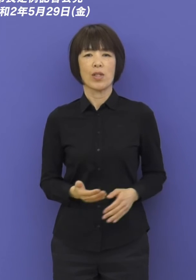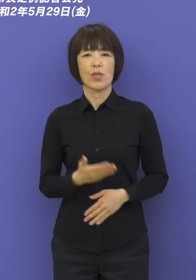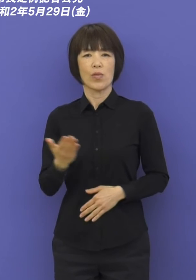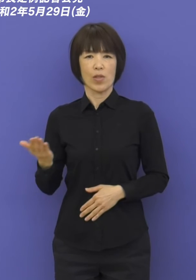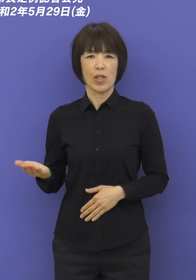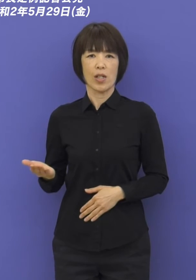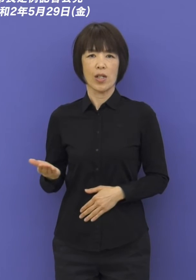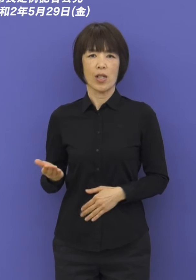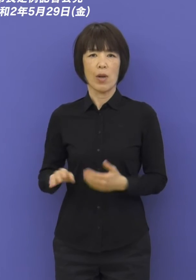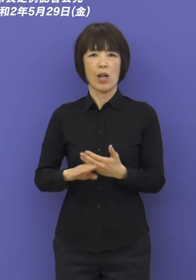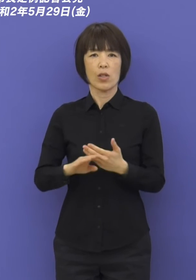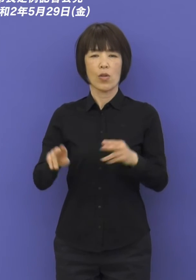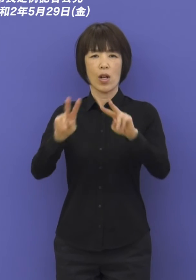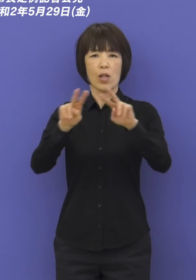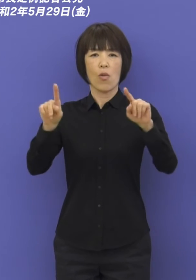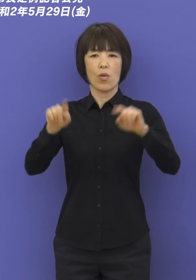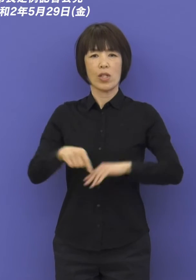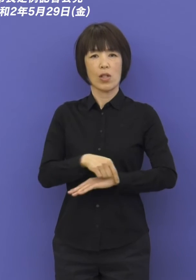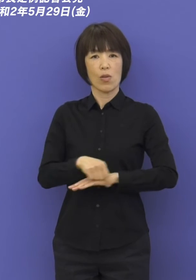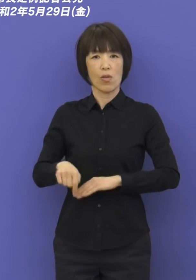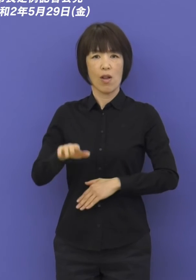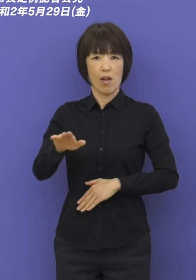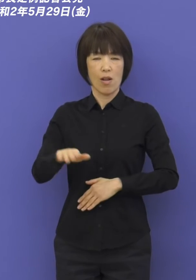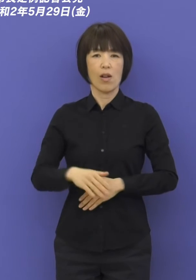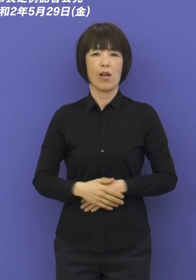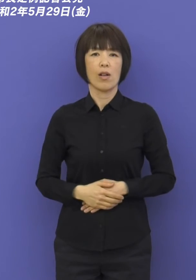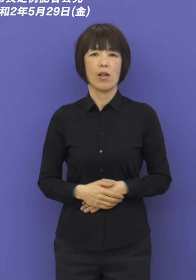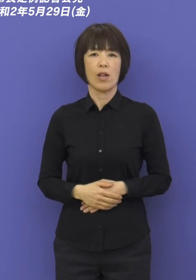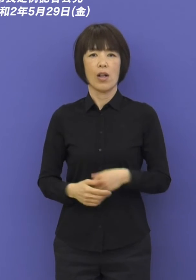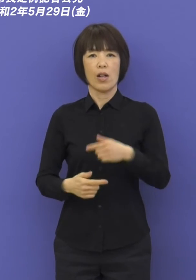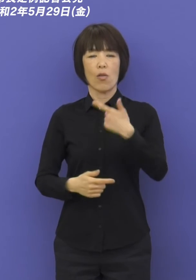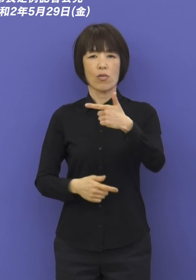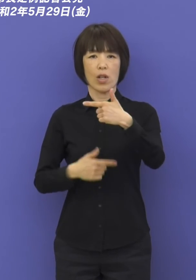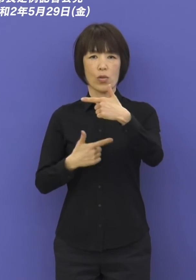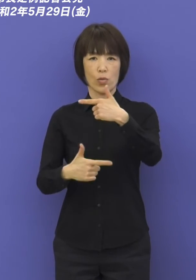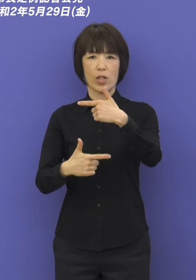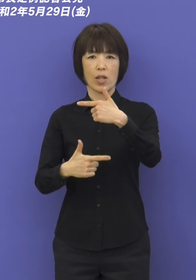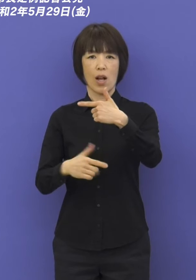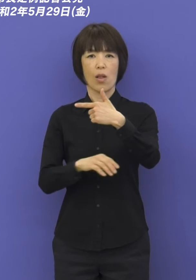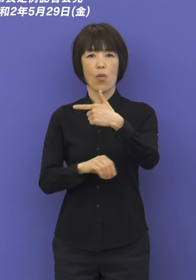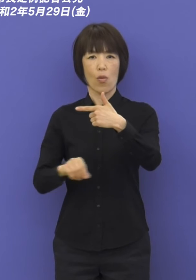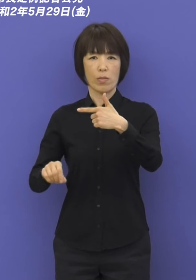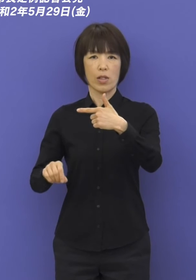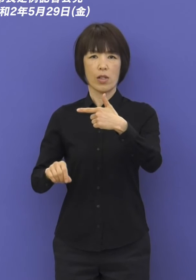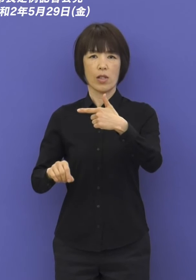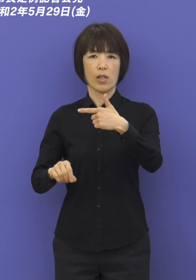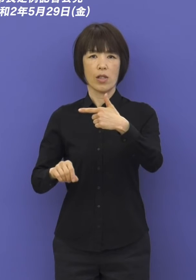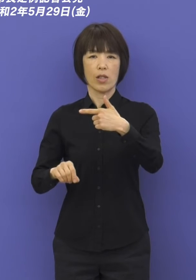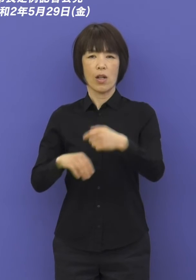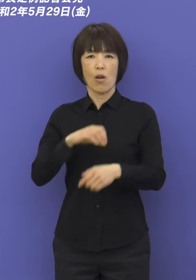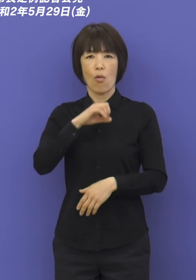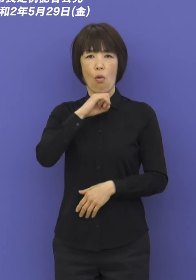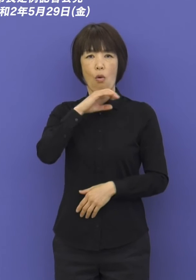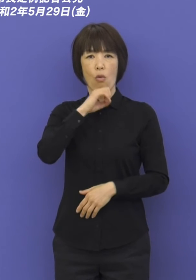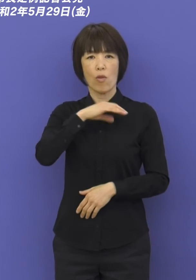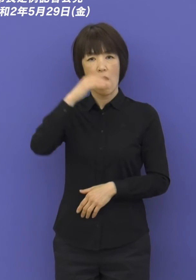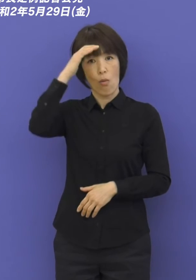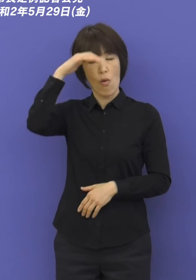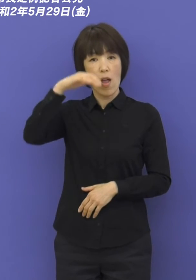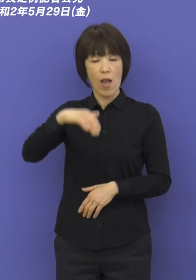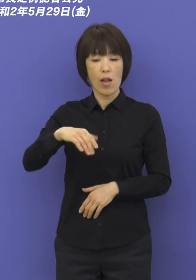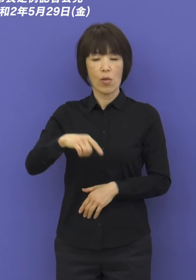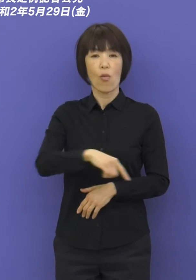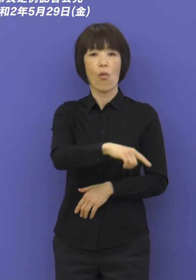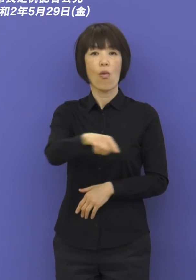次に、その他の行事予定などについてです。6月6日土曜日に、大村公園板敷